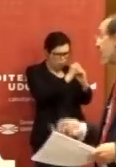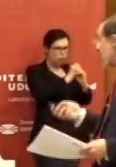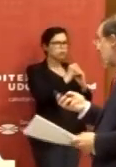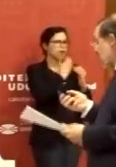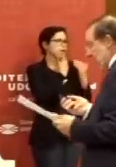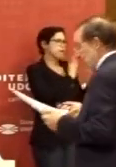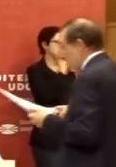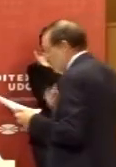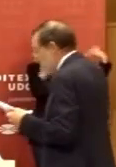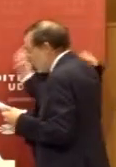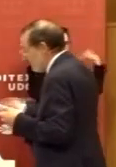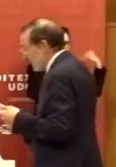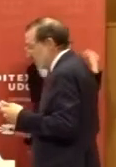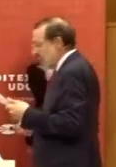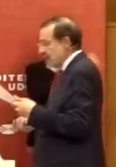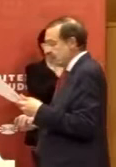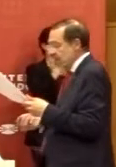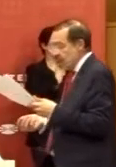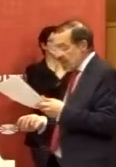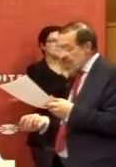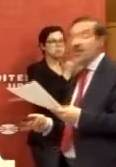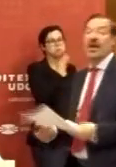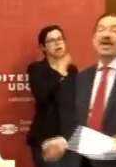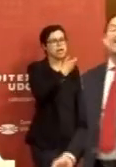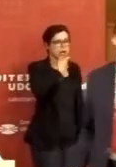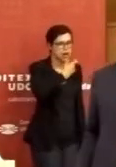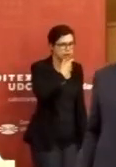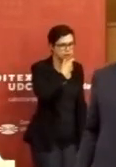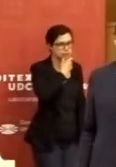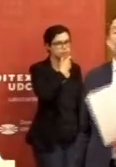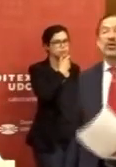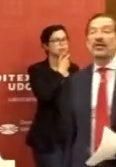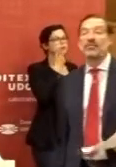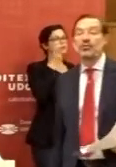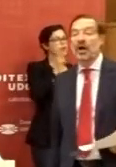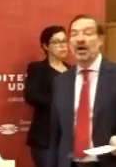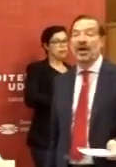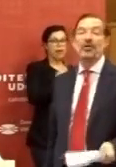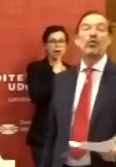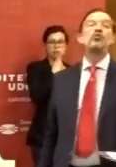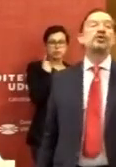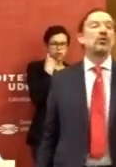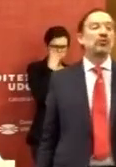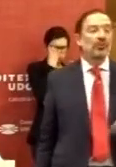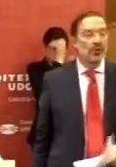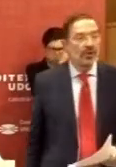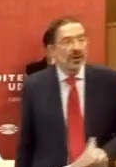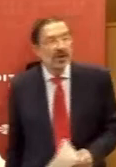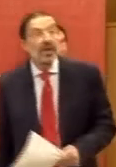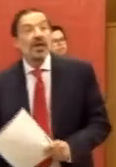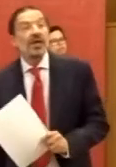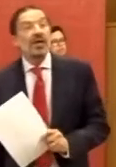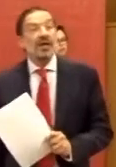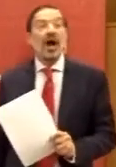etcétera. Tienen también inglés y el año pasado decidimos crear un segundo